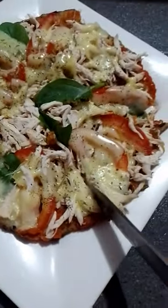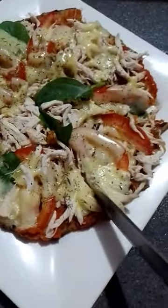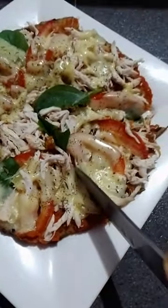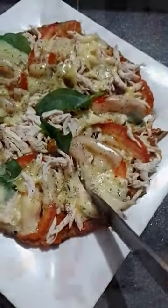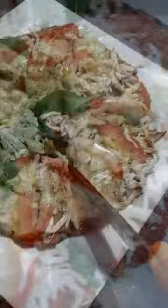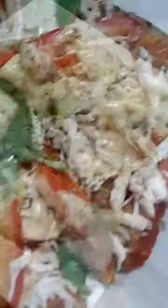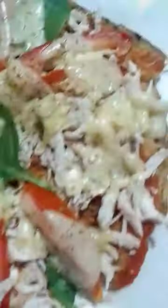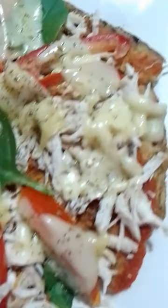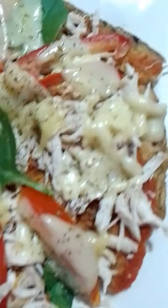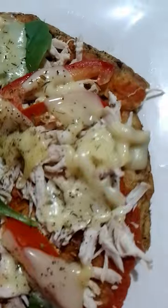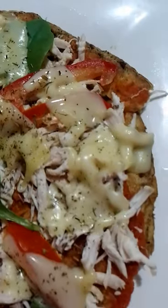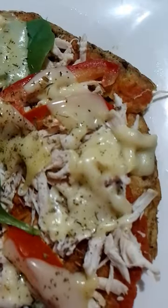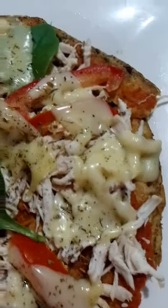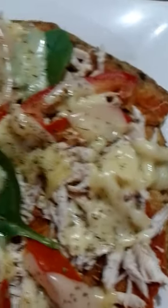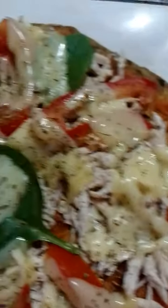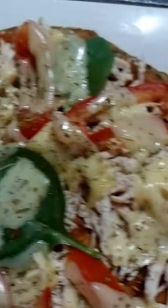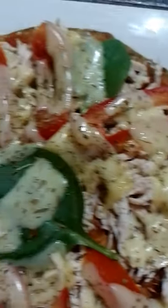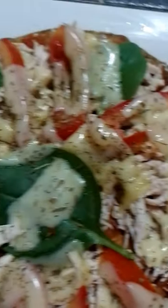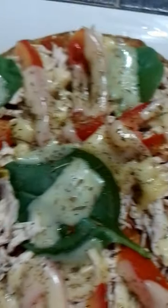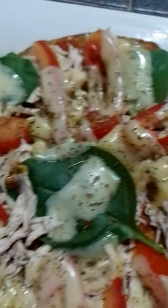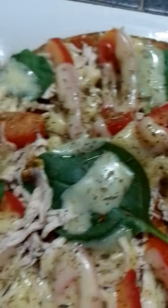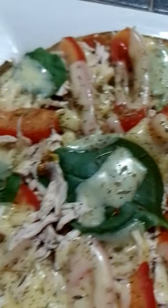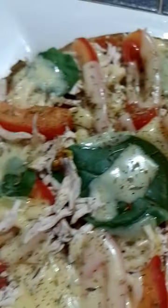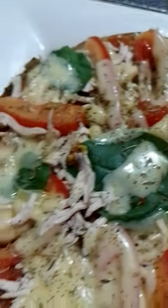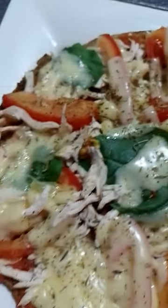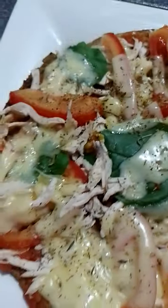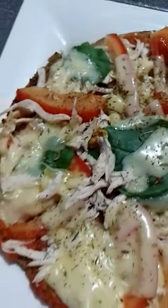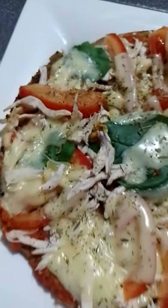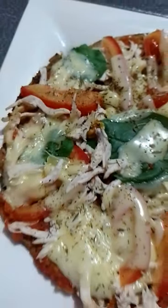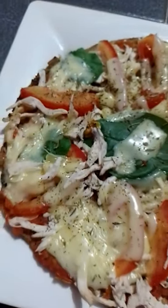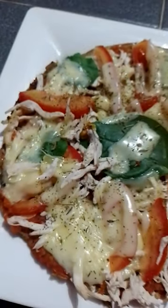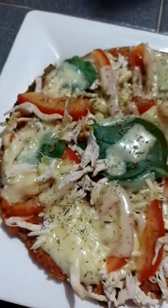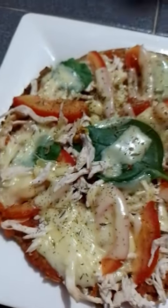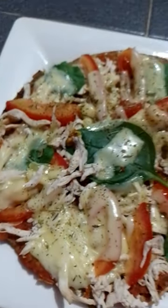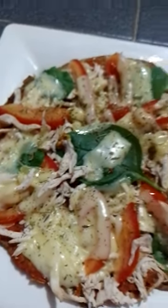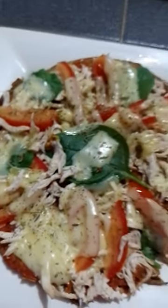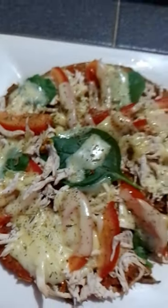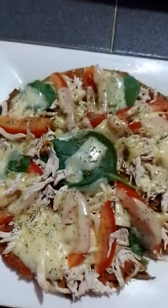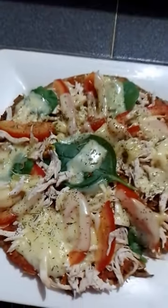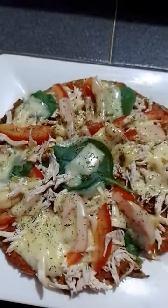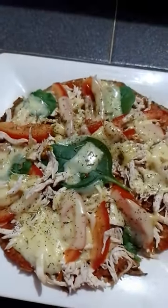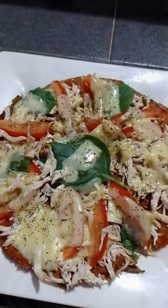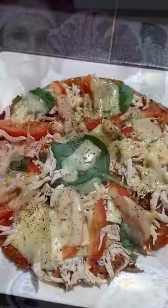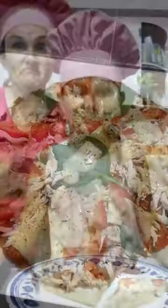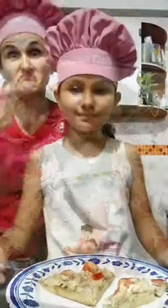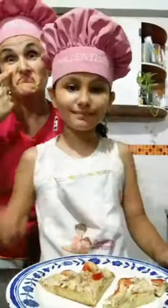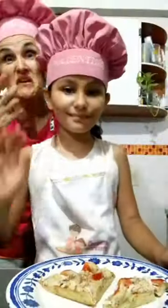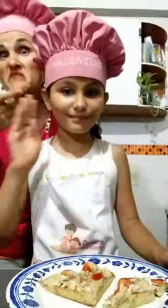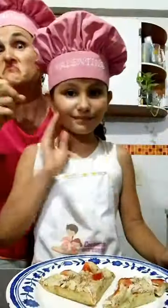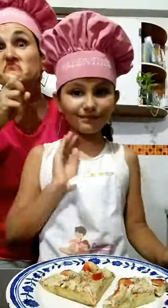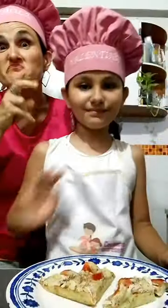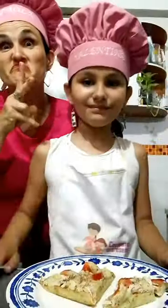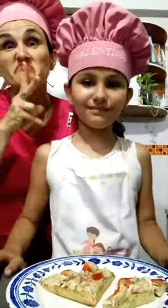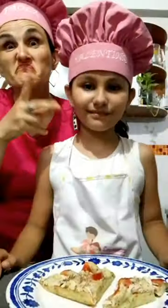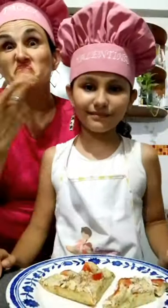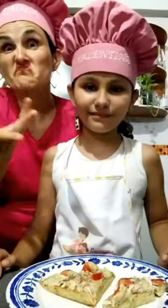voy a partir una porción para mí, pero esto quedó potente, excelentísimo. Vamos a ver qué